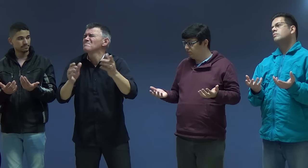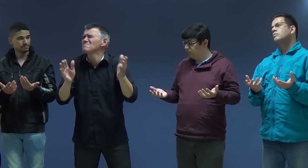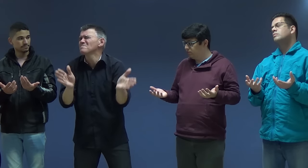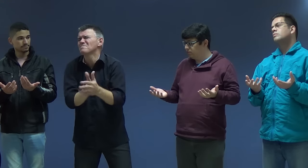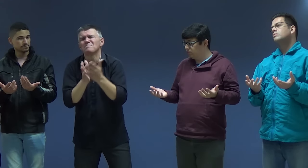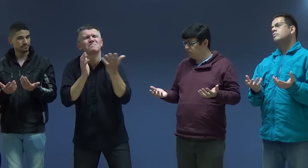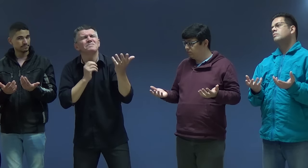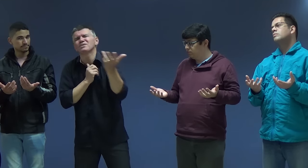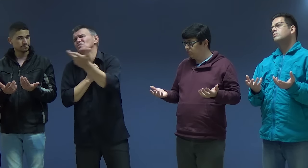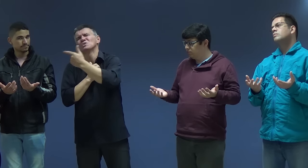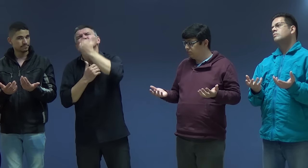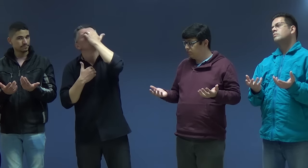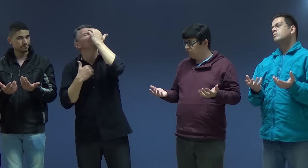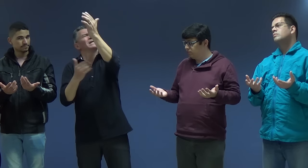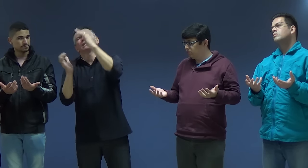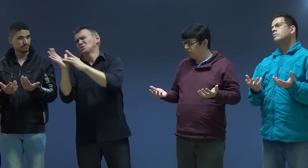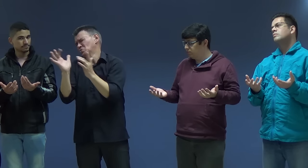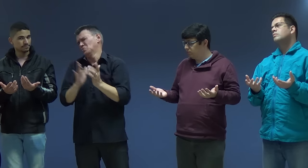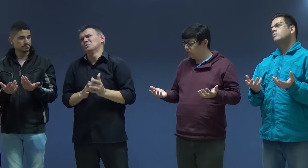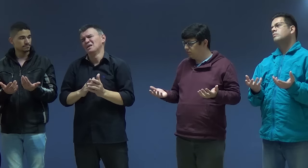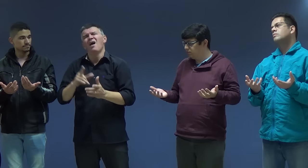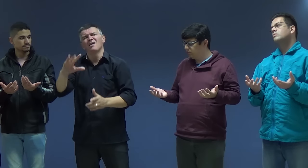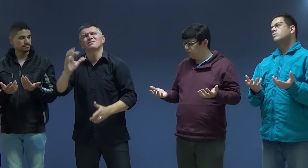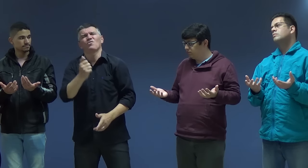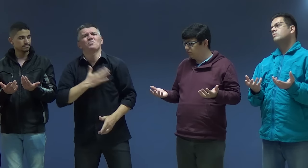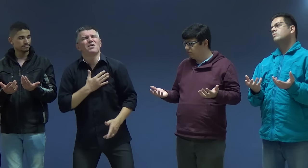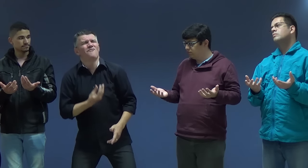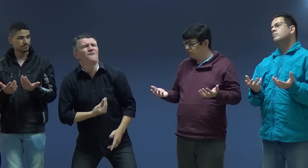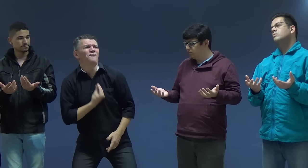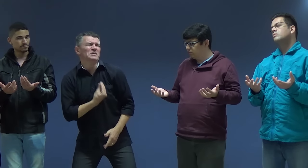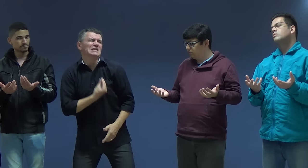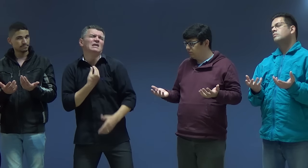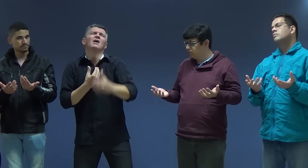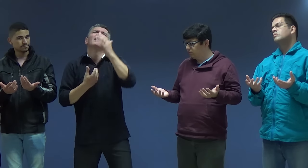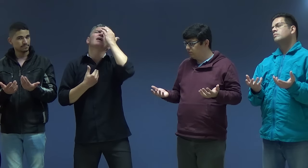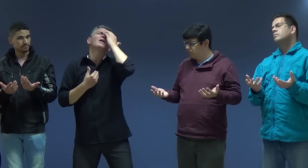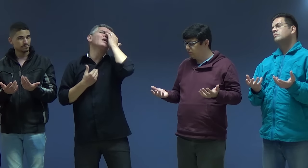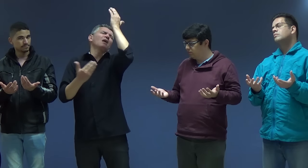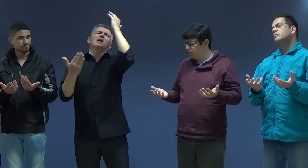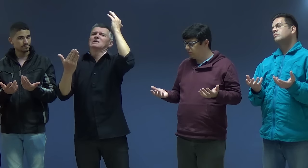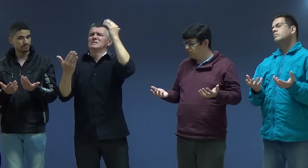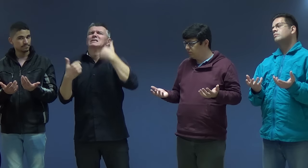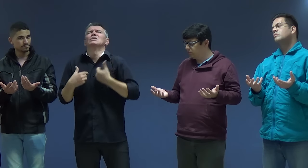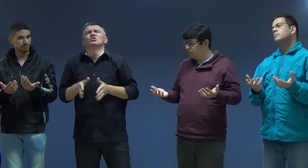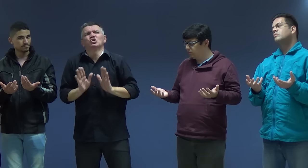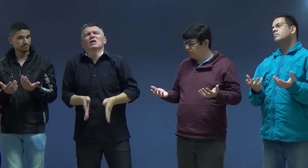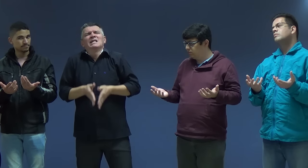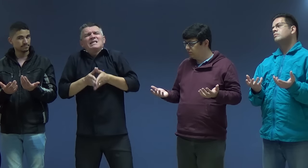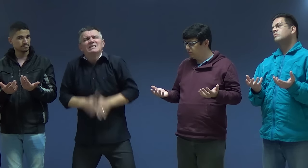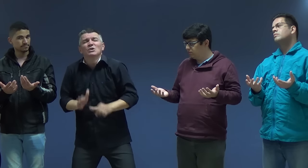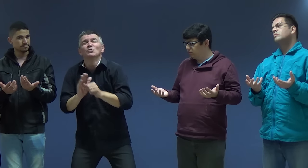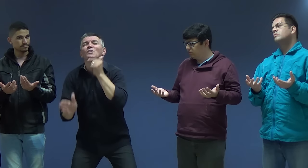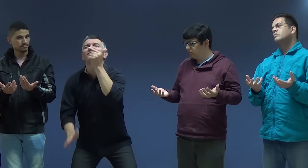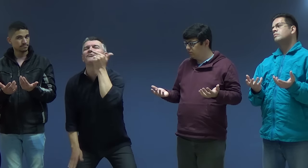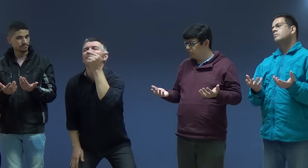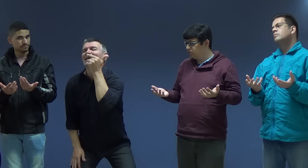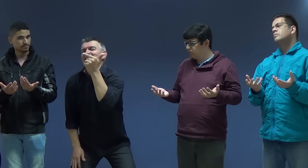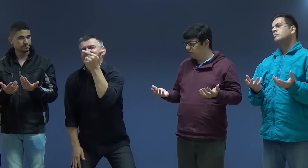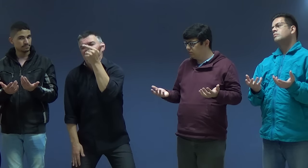isso, Jesus, nós te agradecemos, porque o Senhor é maravilhoso, porque o Senhor salvou a minha vida. É